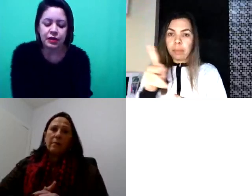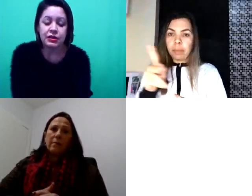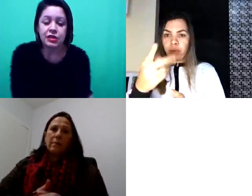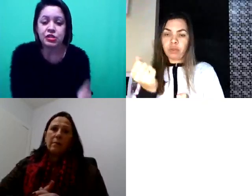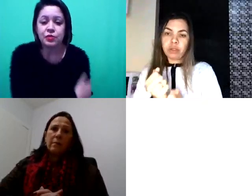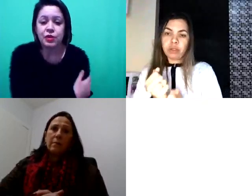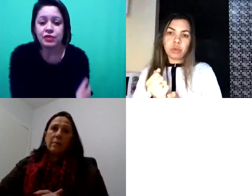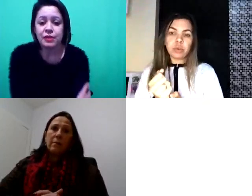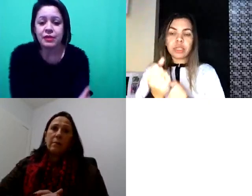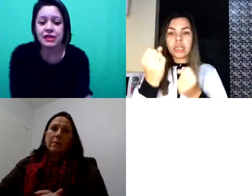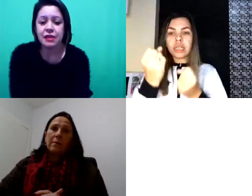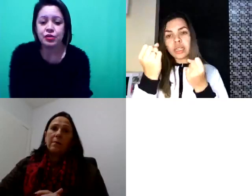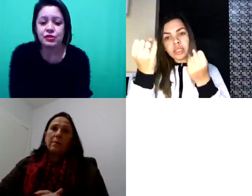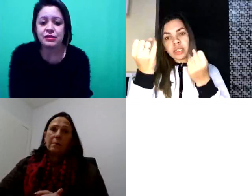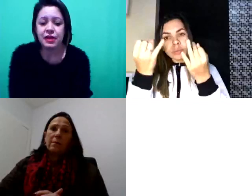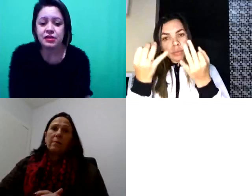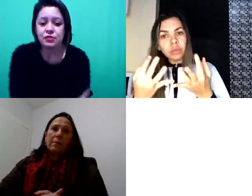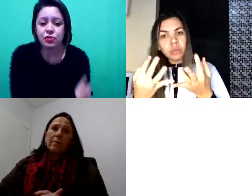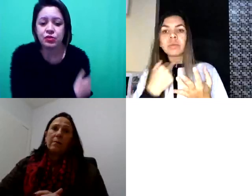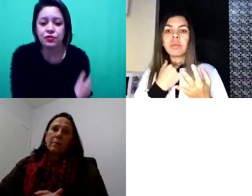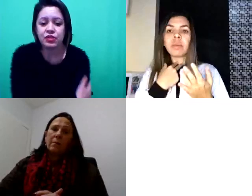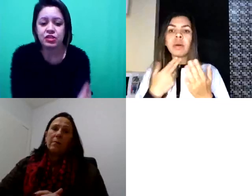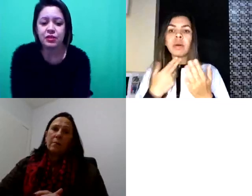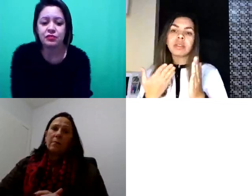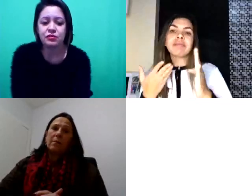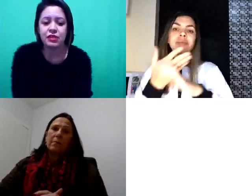a gente não pode ultrapassar muito esse prazo por conta do fechamento, né?